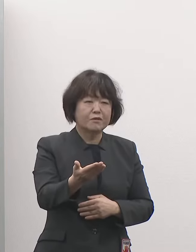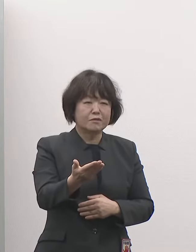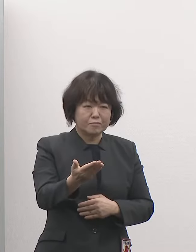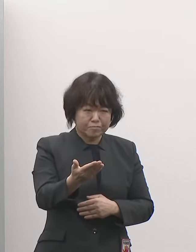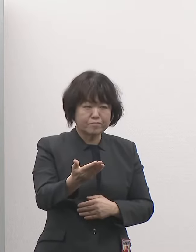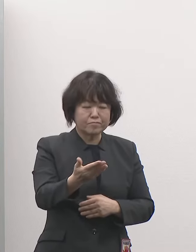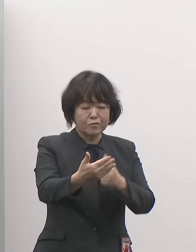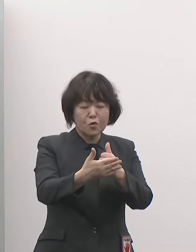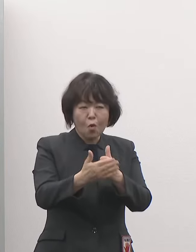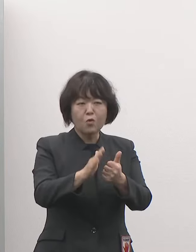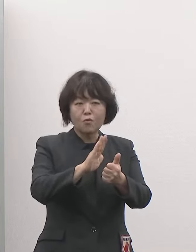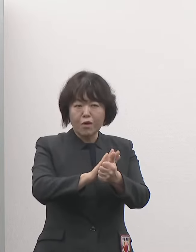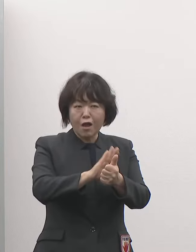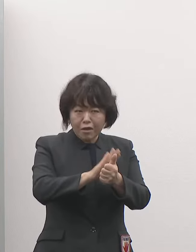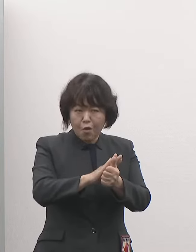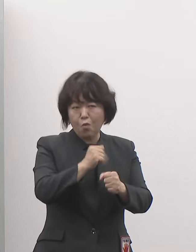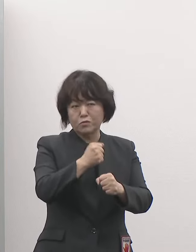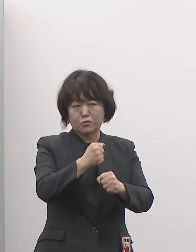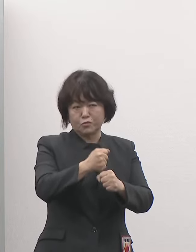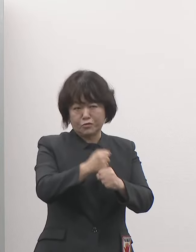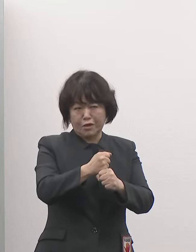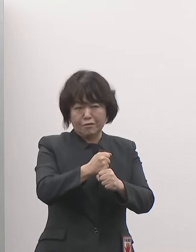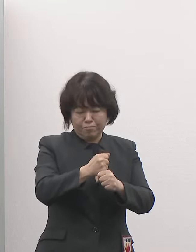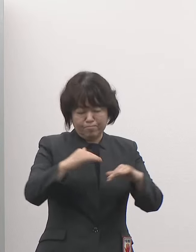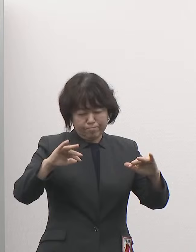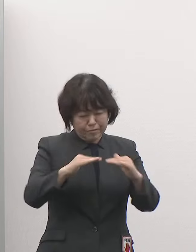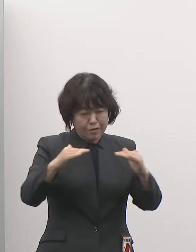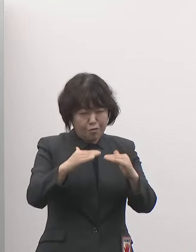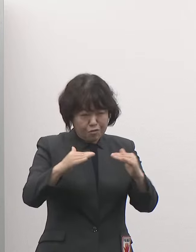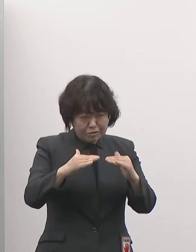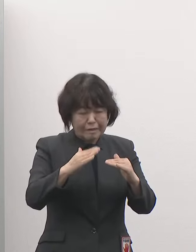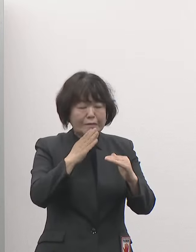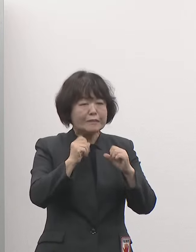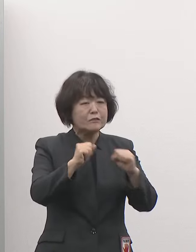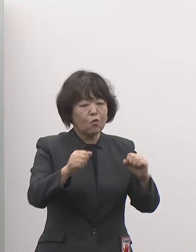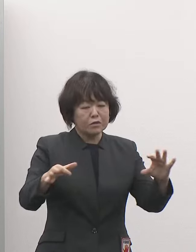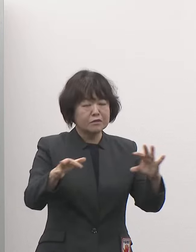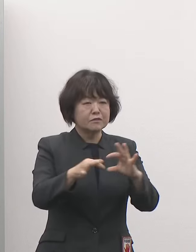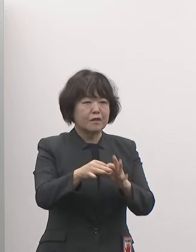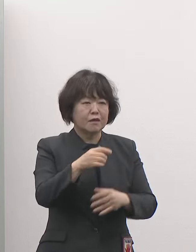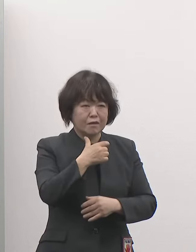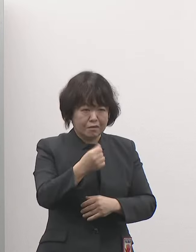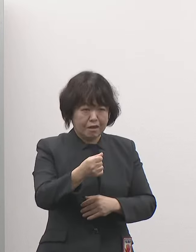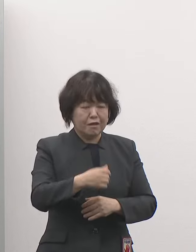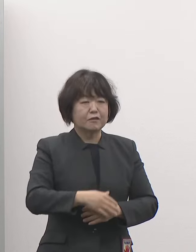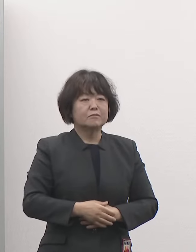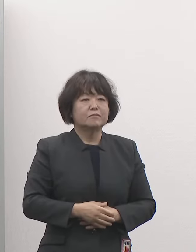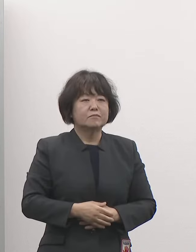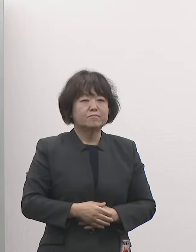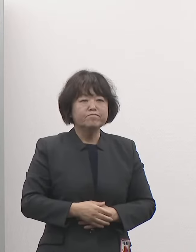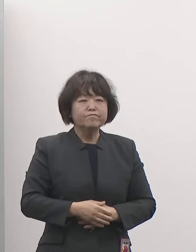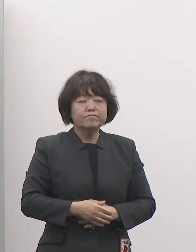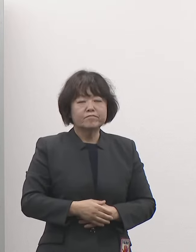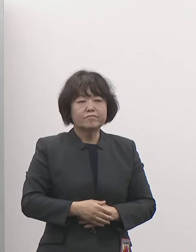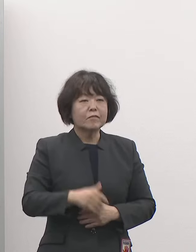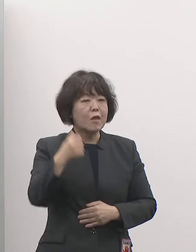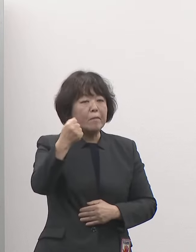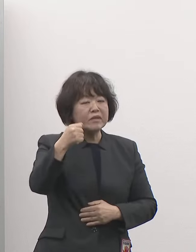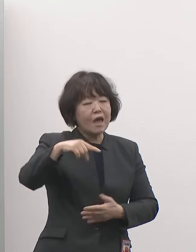係が構築をされているところでありますので、しっかり議論をして実行フェーズに移していきたいと思います。京南についても同様でございます。